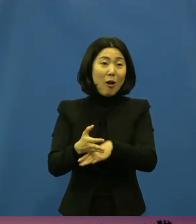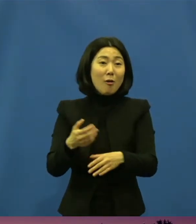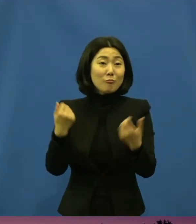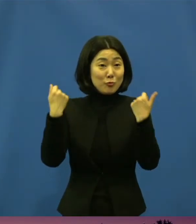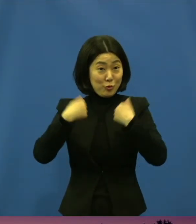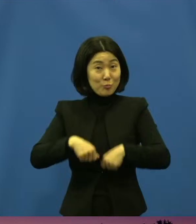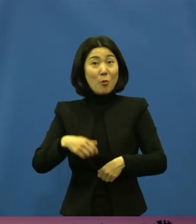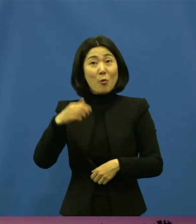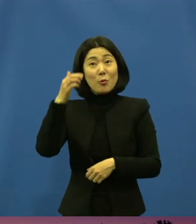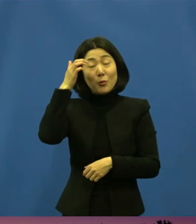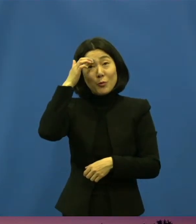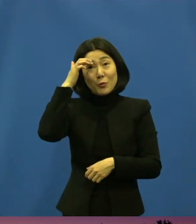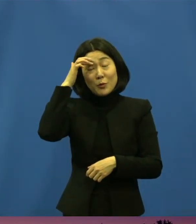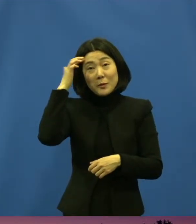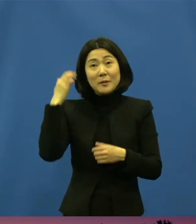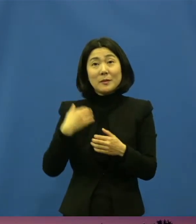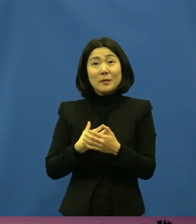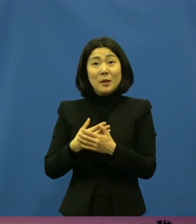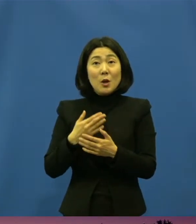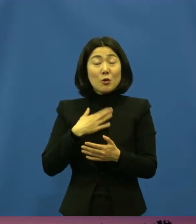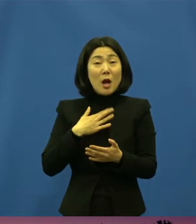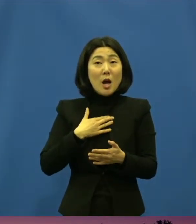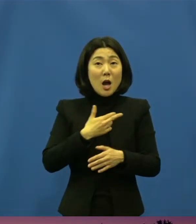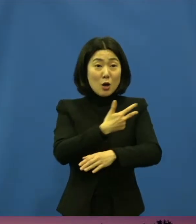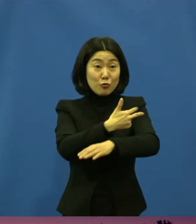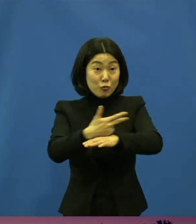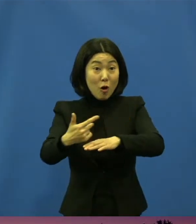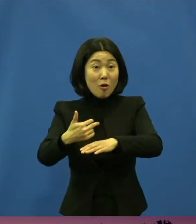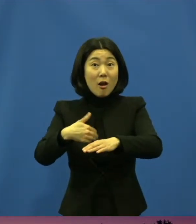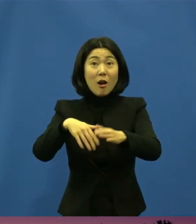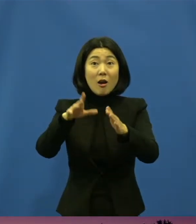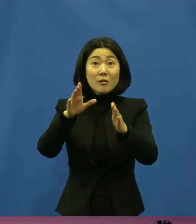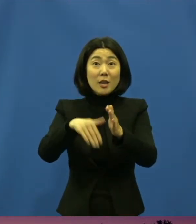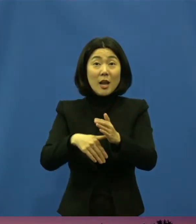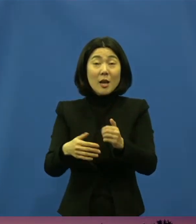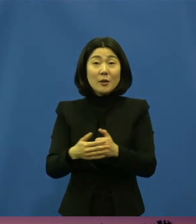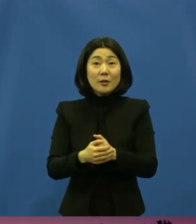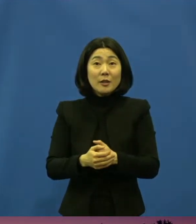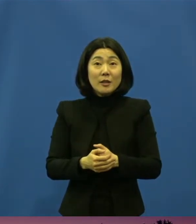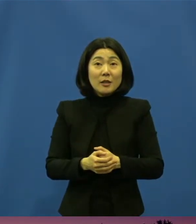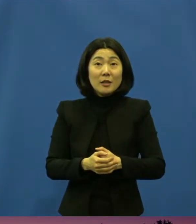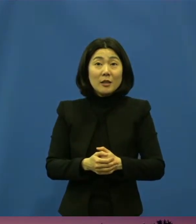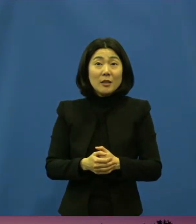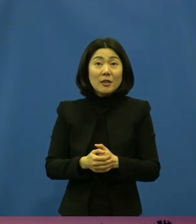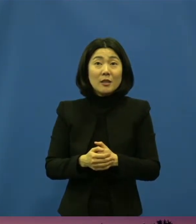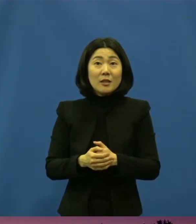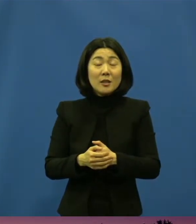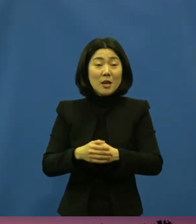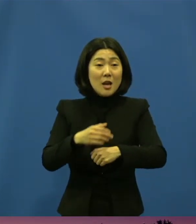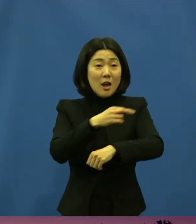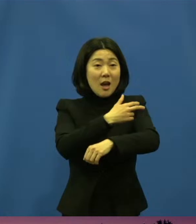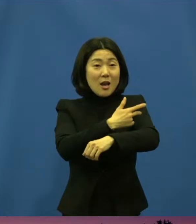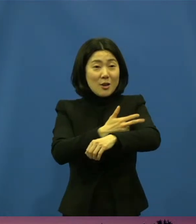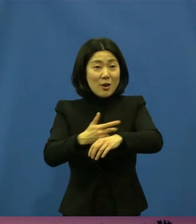그리고 이렇게 수영장이나 가도 한국에서는 그 몸으로 절대 수영 안 오실